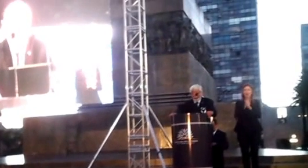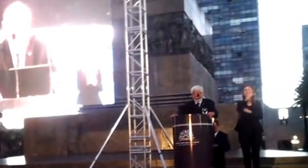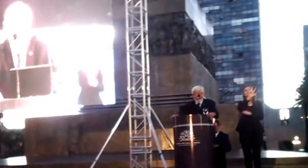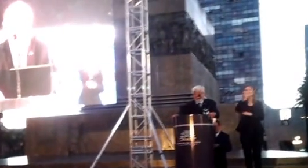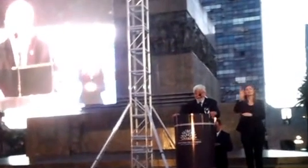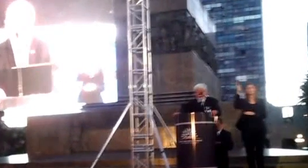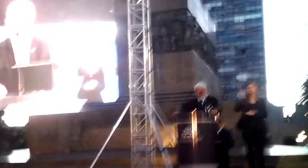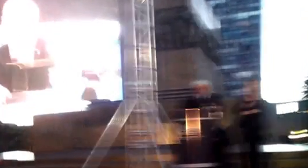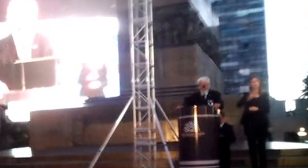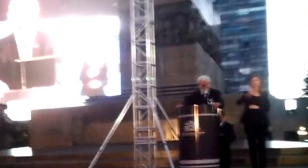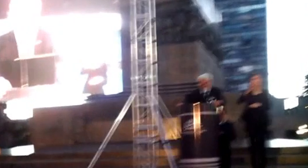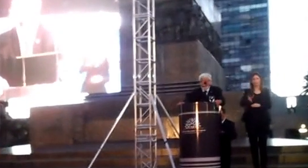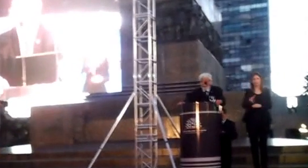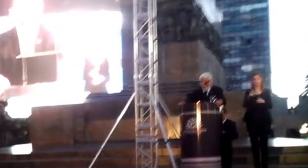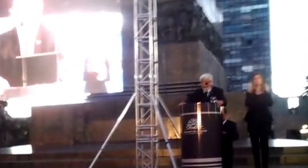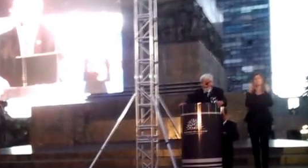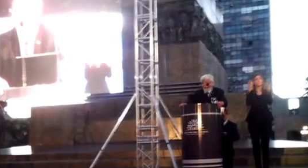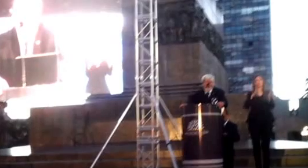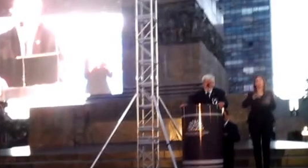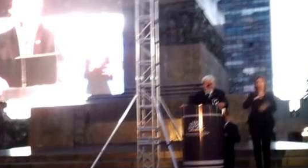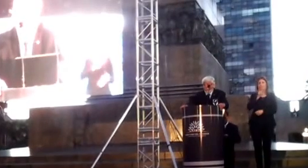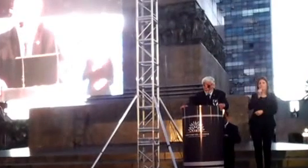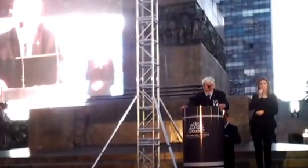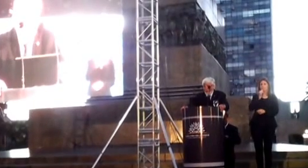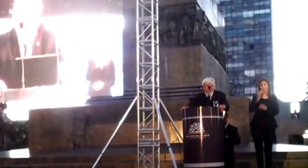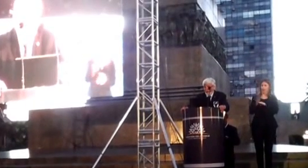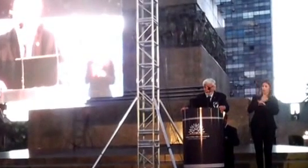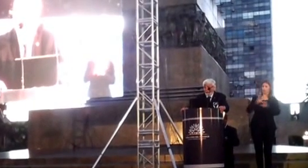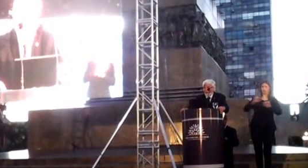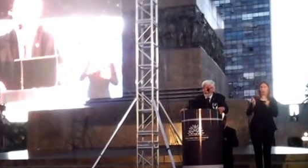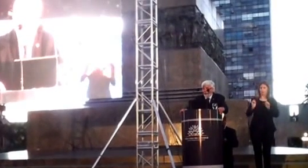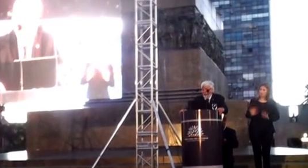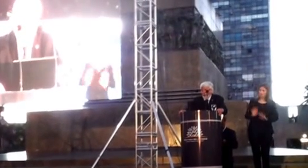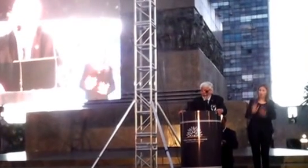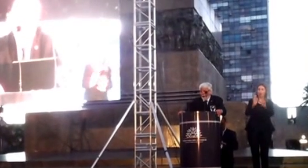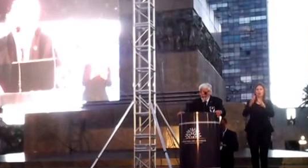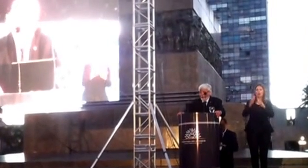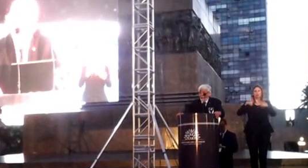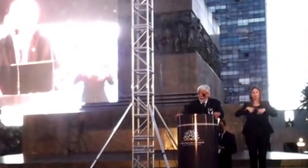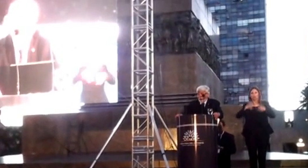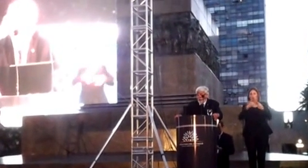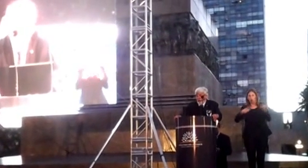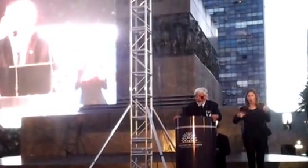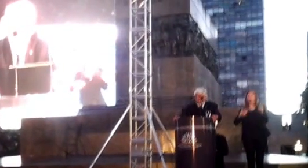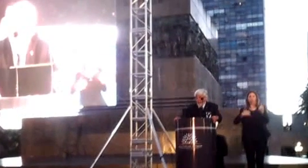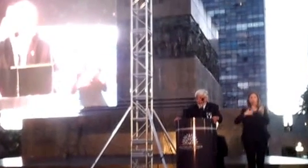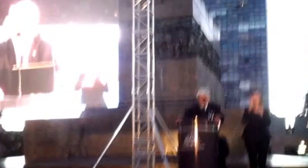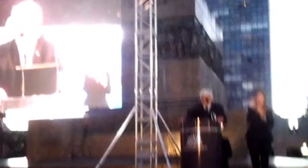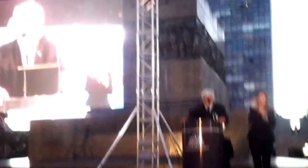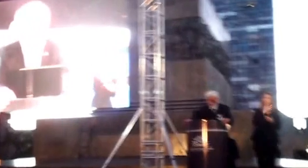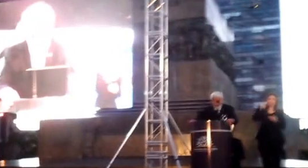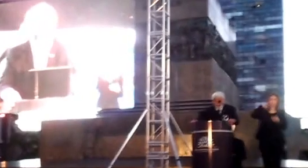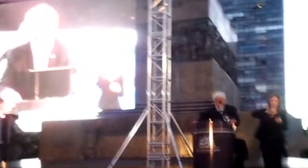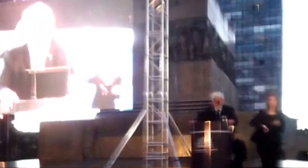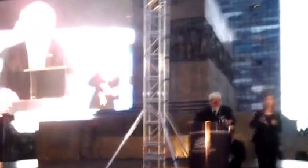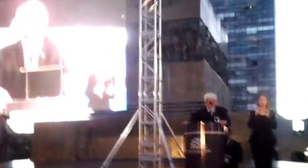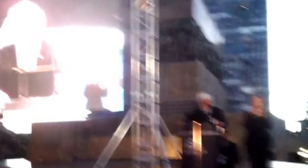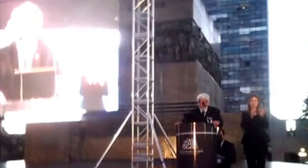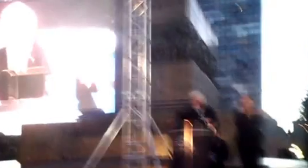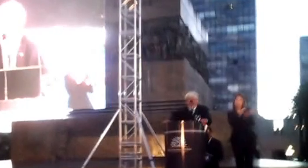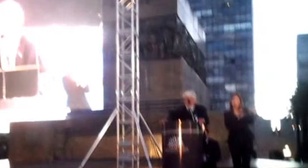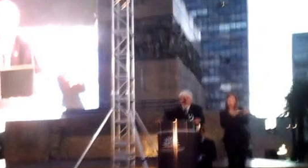de las rapiñas, porque hay una policía preparada, equipada, mejor paga y asesorado por los